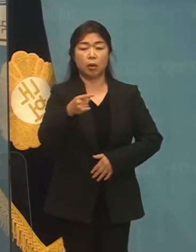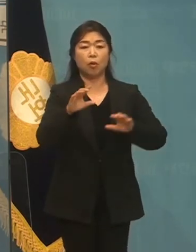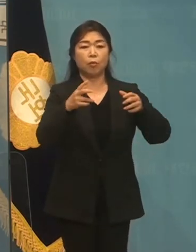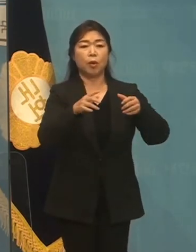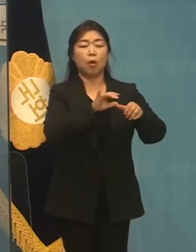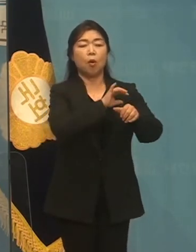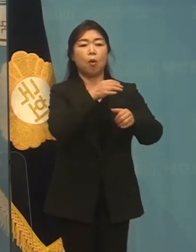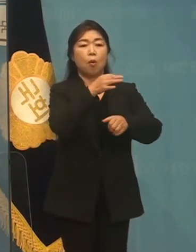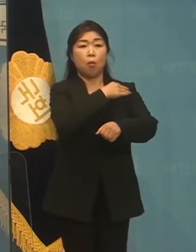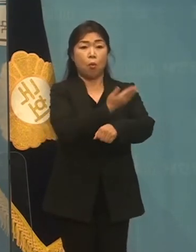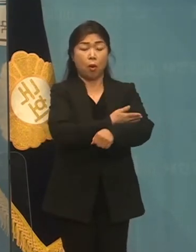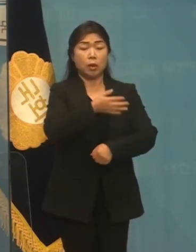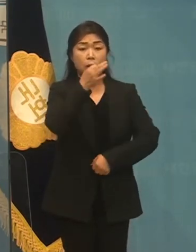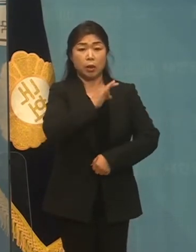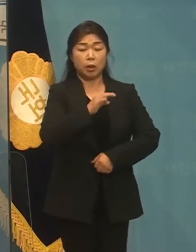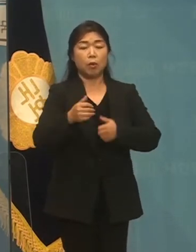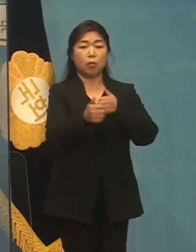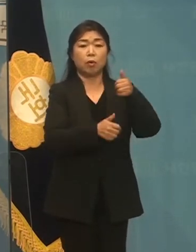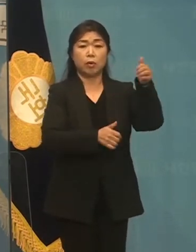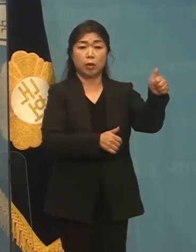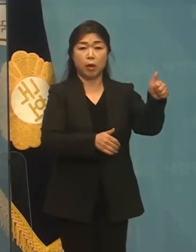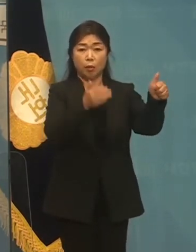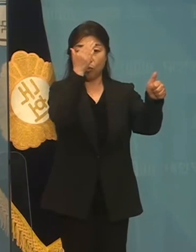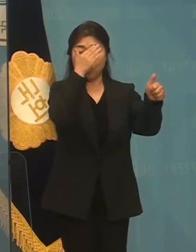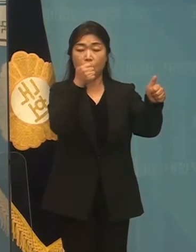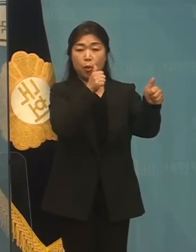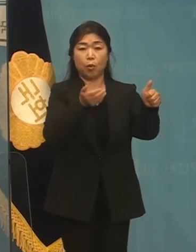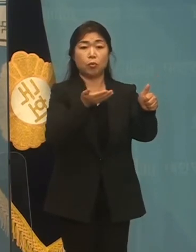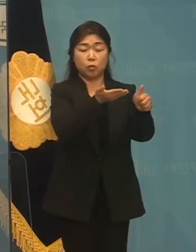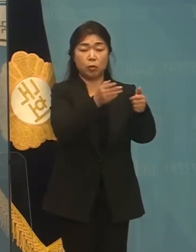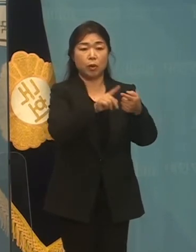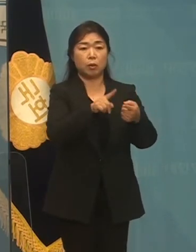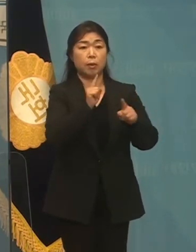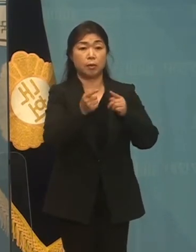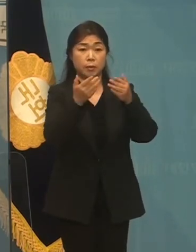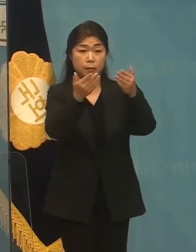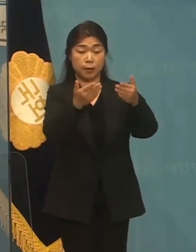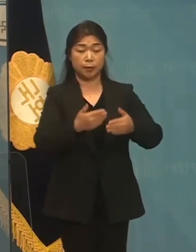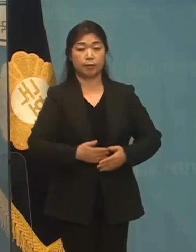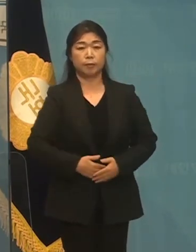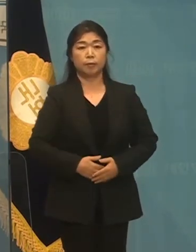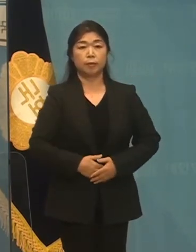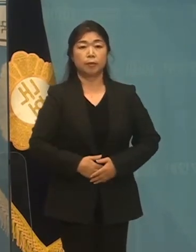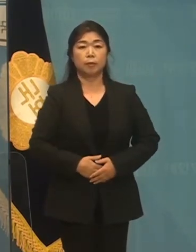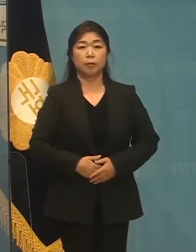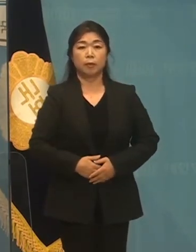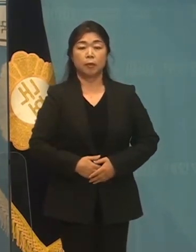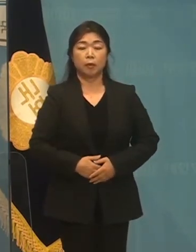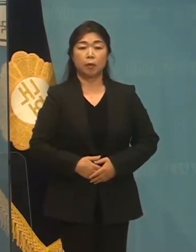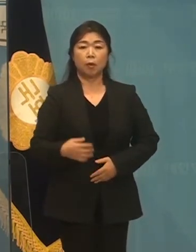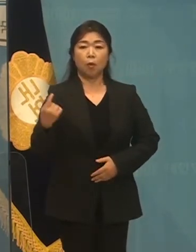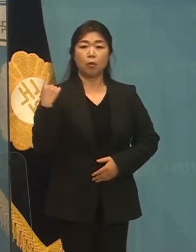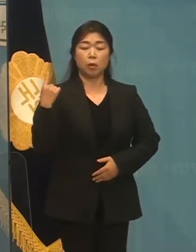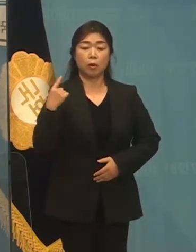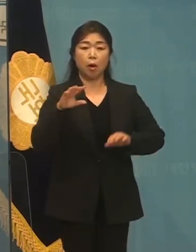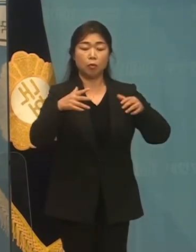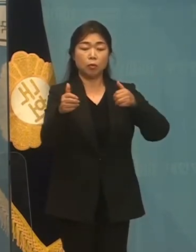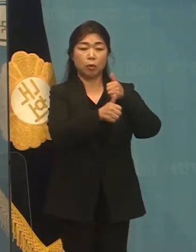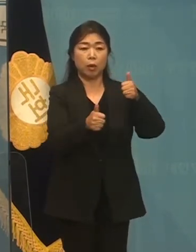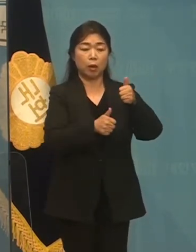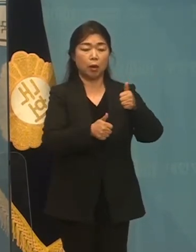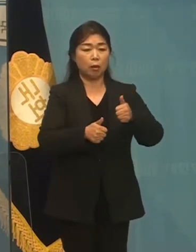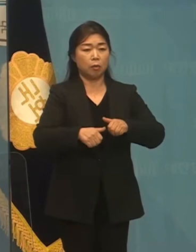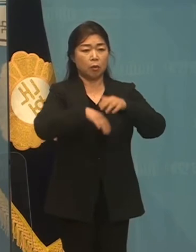국민권익위원장의 무료 변론 발언 관련해서 말씀드리도록 하겠습니다. 어제 국회